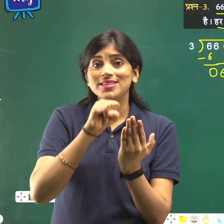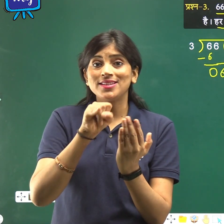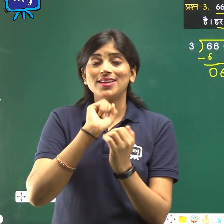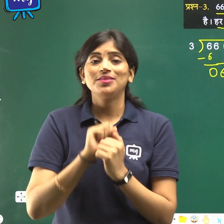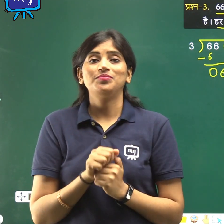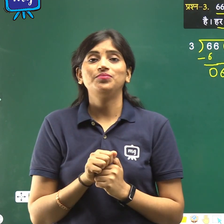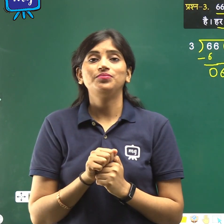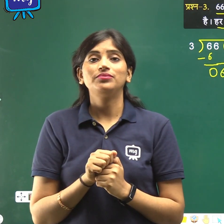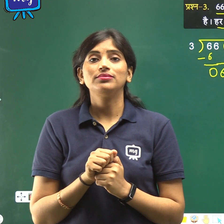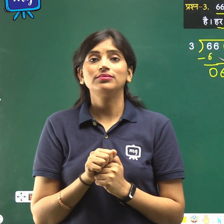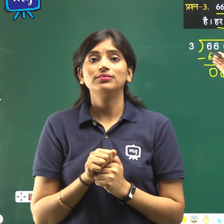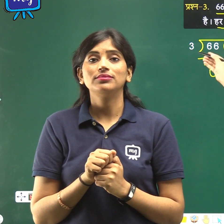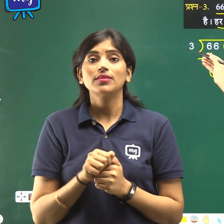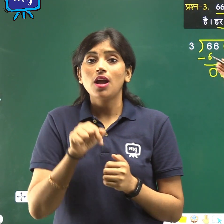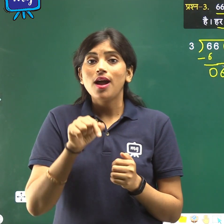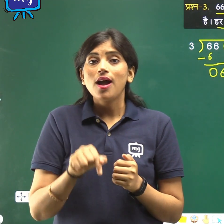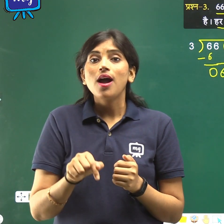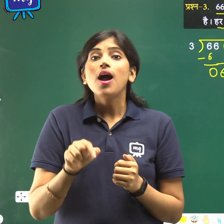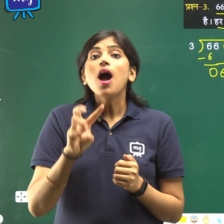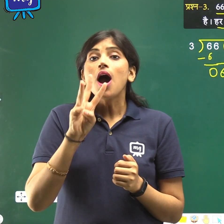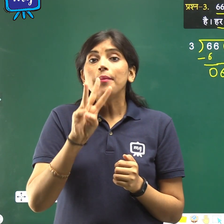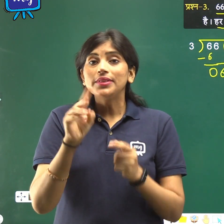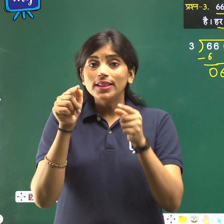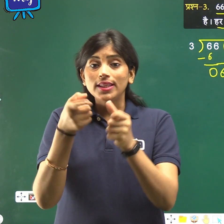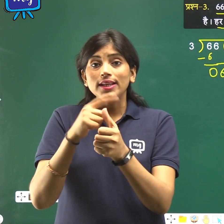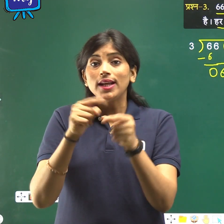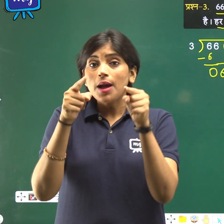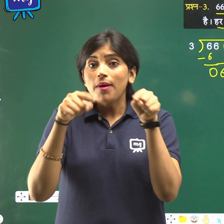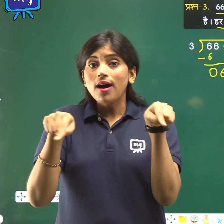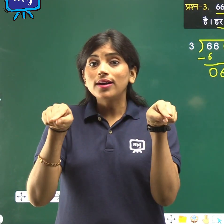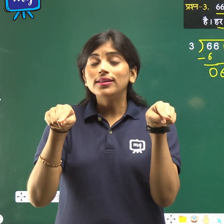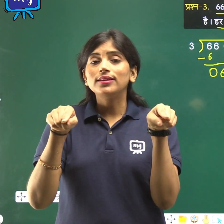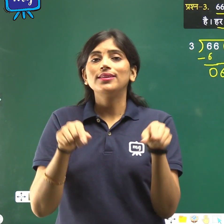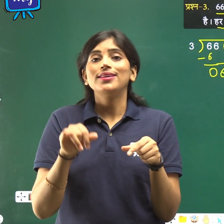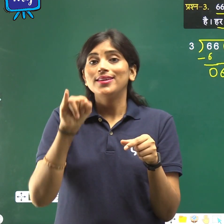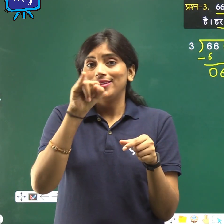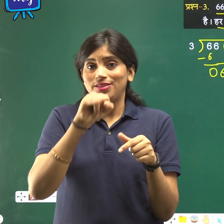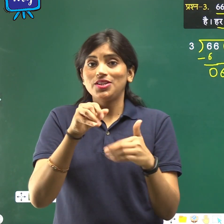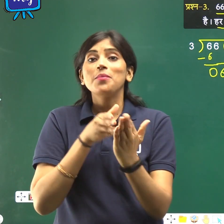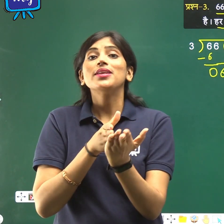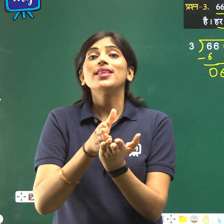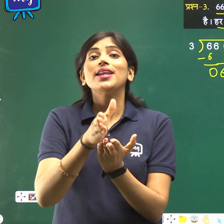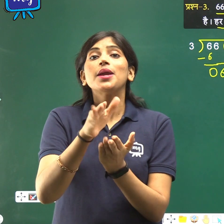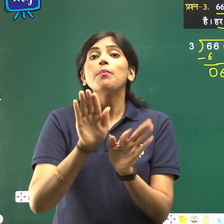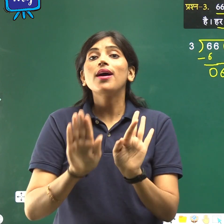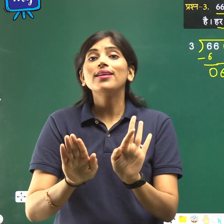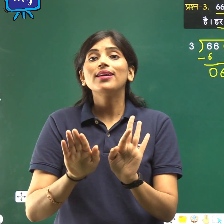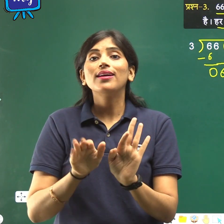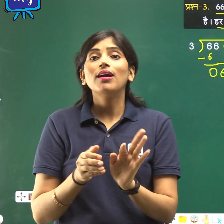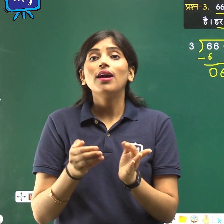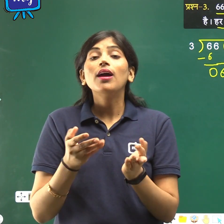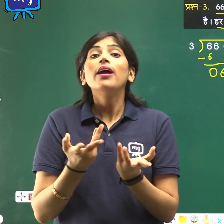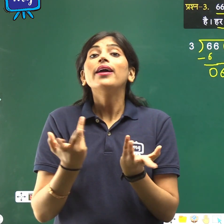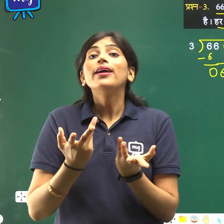लिखेंगे 6। अब 3 का भाग 6 में देने पर